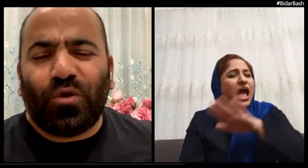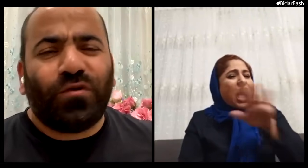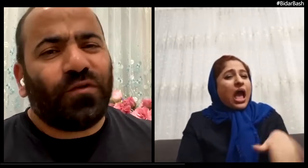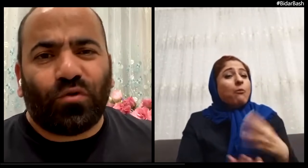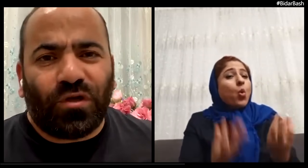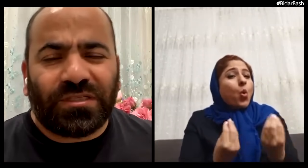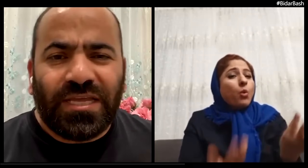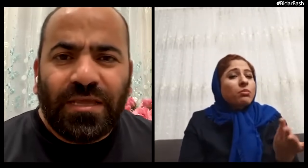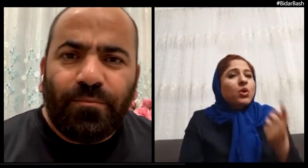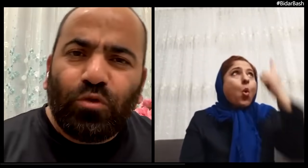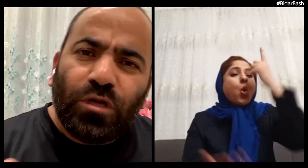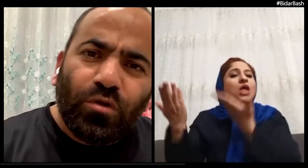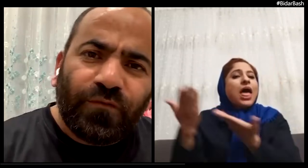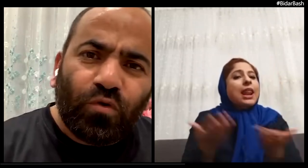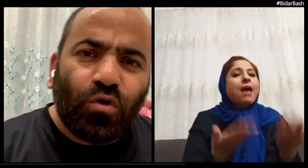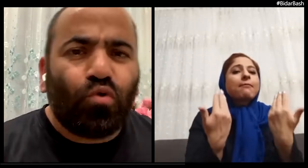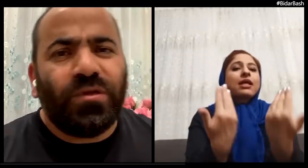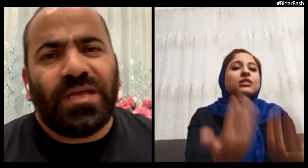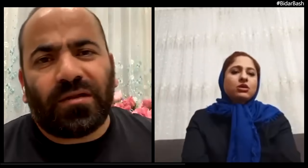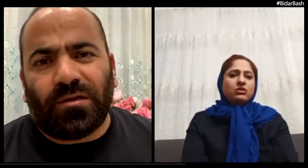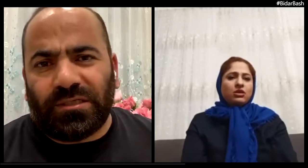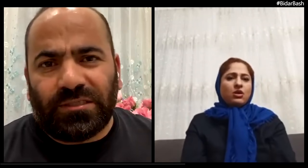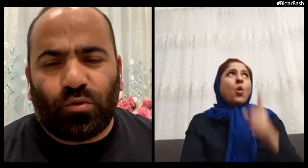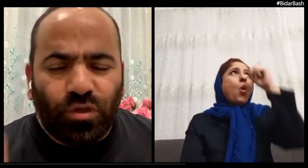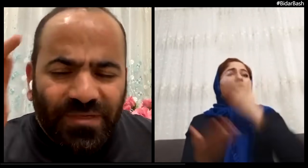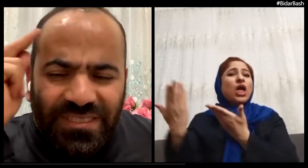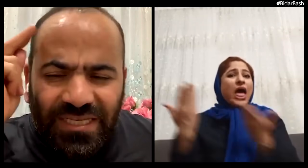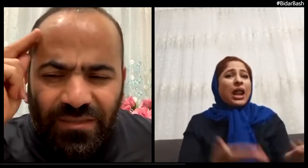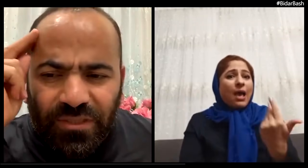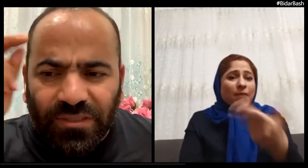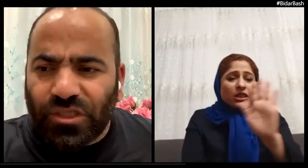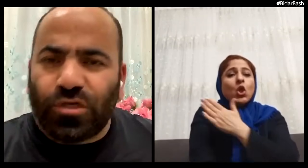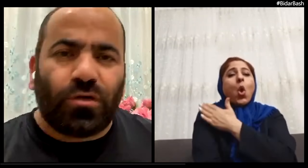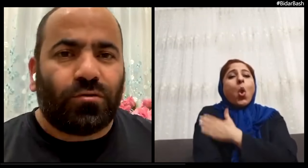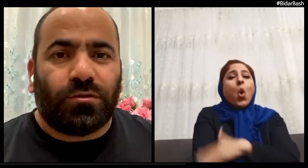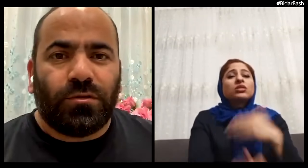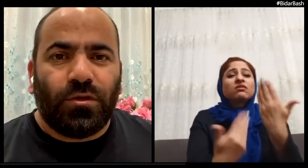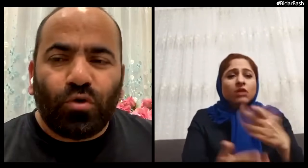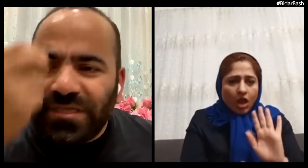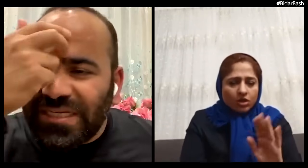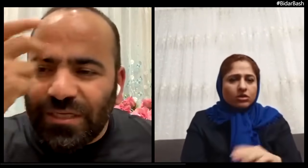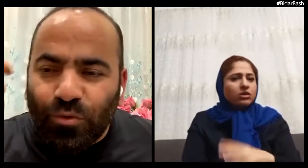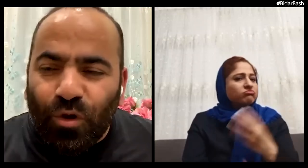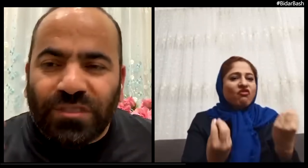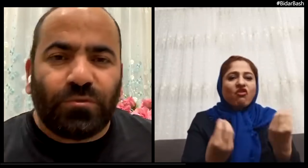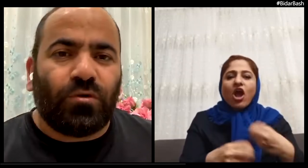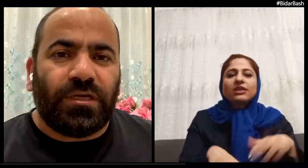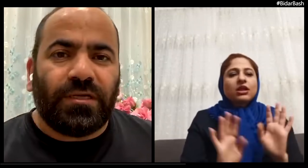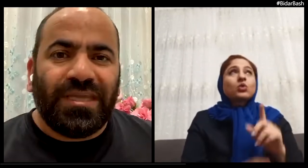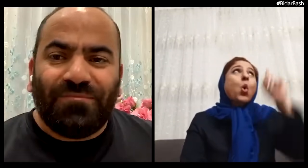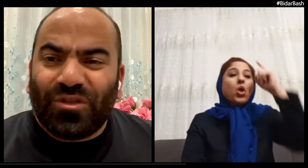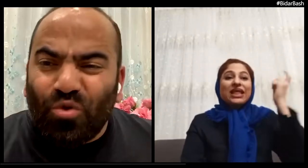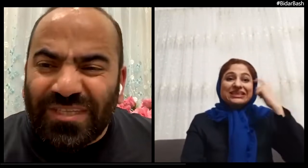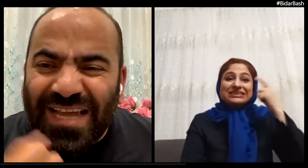خداست، به لطف خداست، بدون لطف خدا خوبی در کار نیست، خدا به ذهنت میندازه چی کار کن، خدا ذهنتو باز